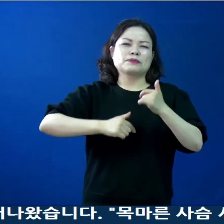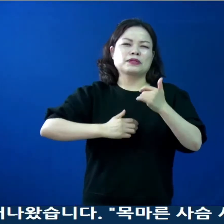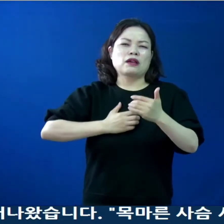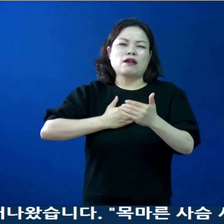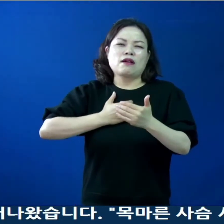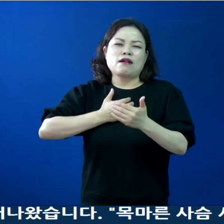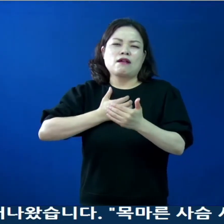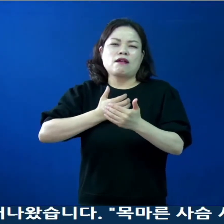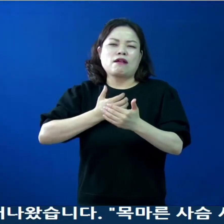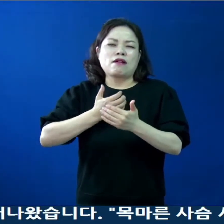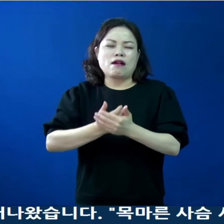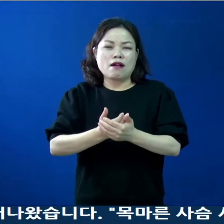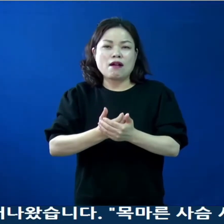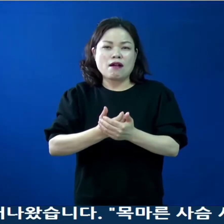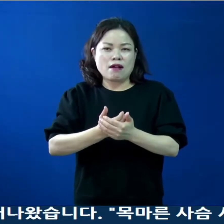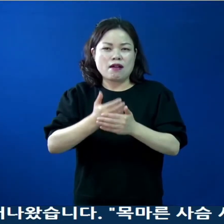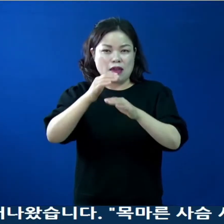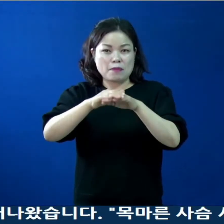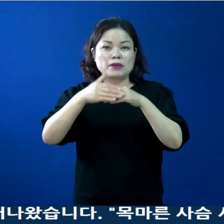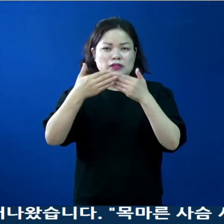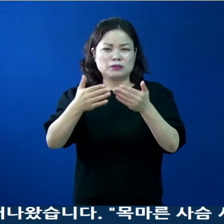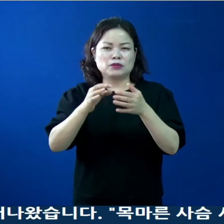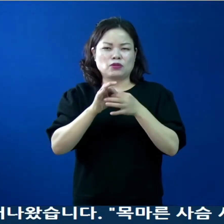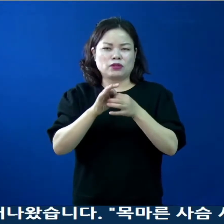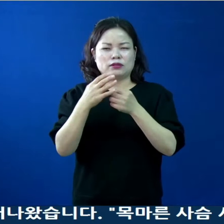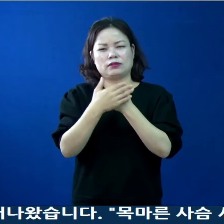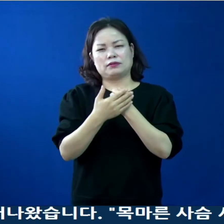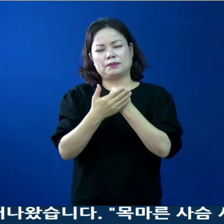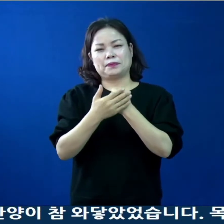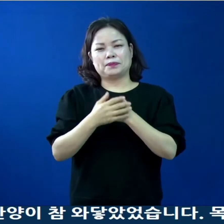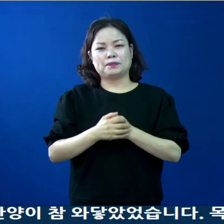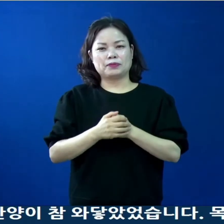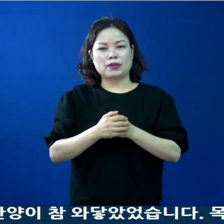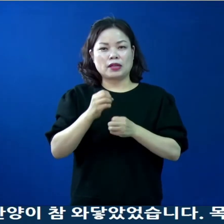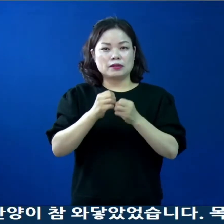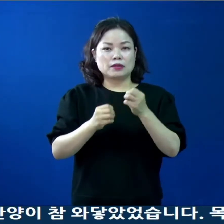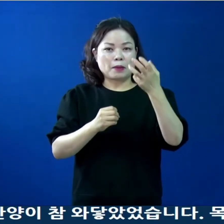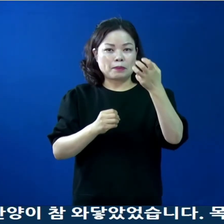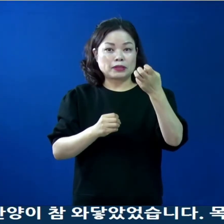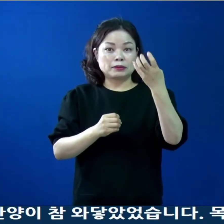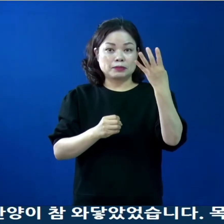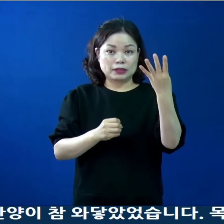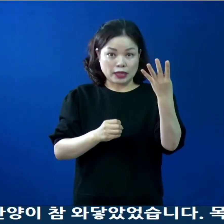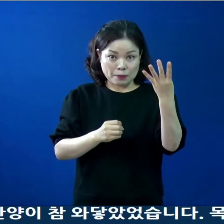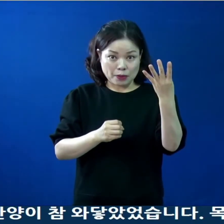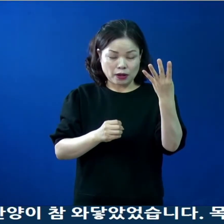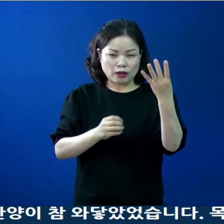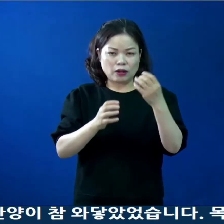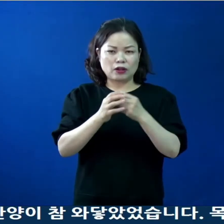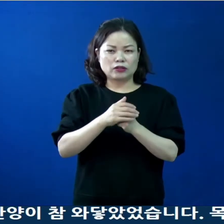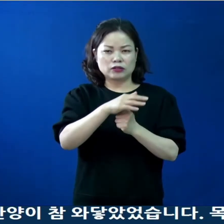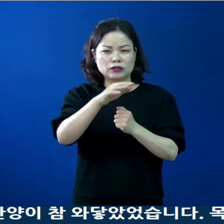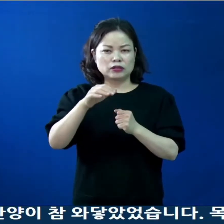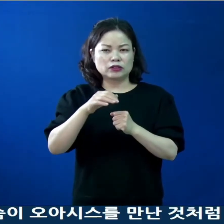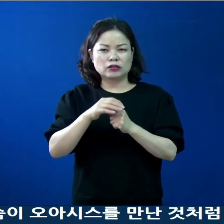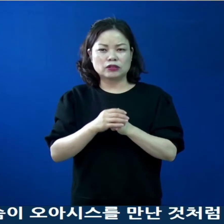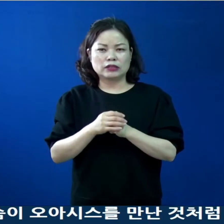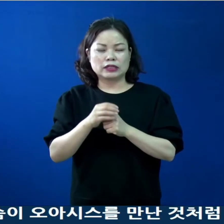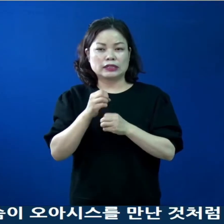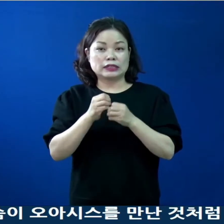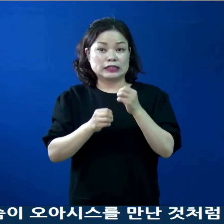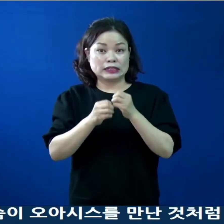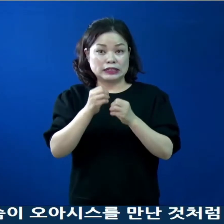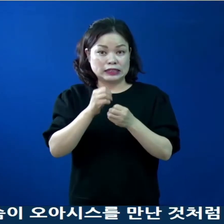감격을 아직도 잊을 수가 없습니다. 시편 84편은 부제로 고라 자손의 시라고